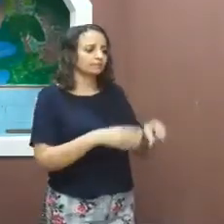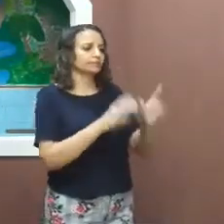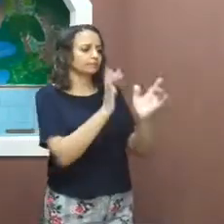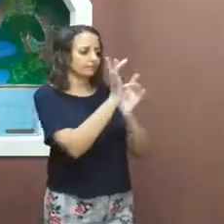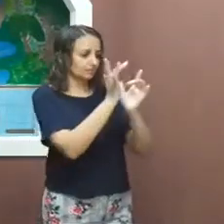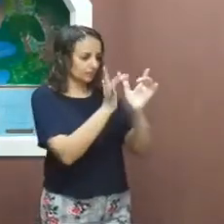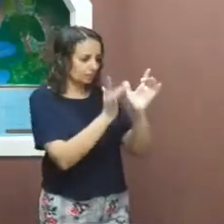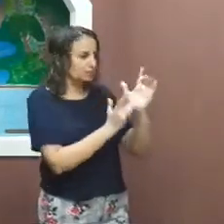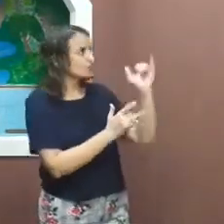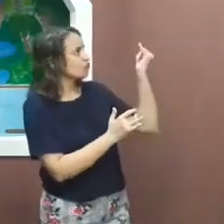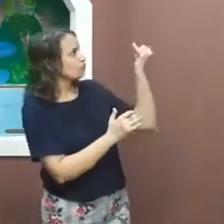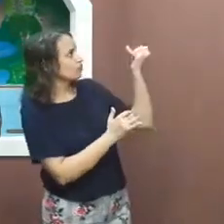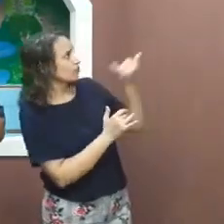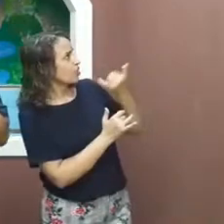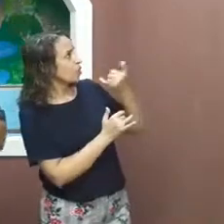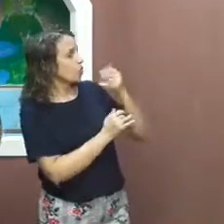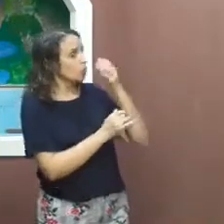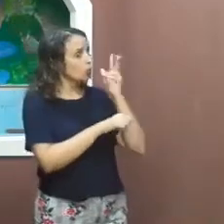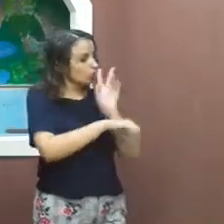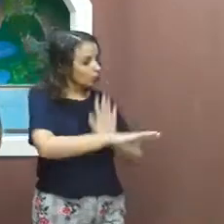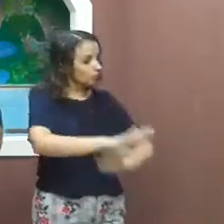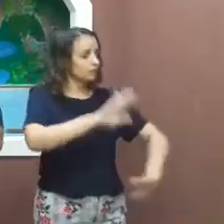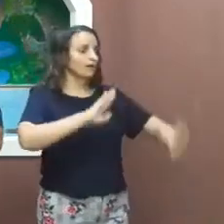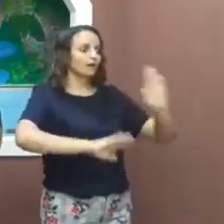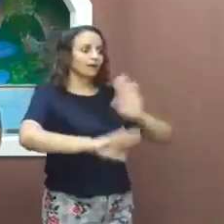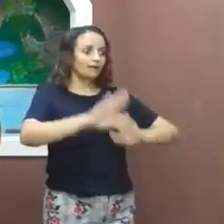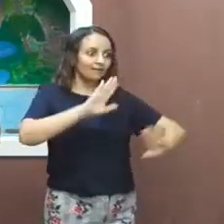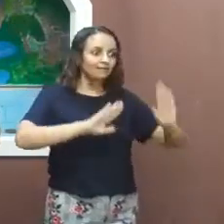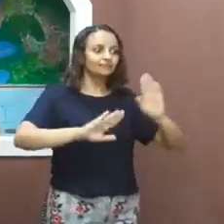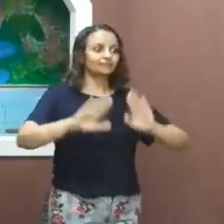Que falou para a gente cuidar com o que a gente olha.